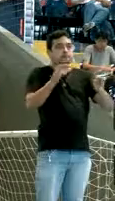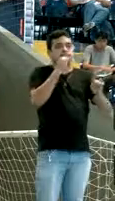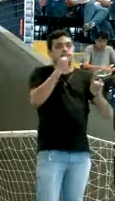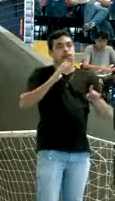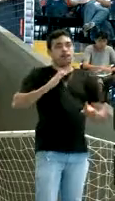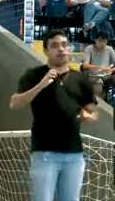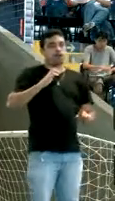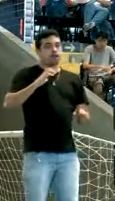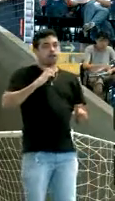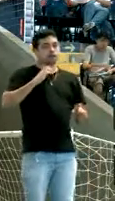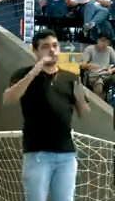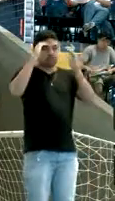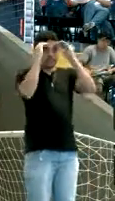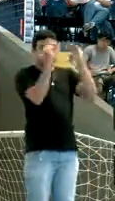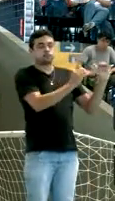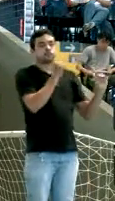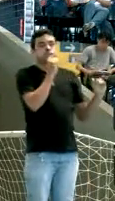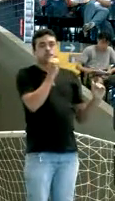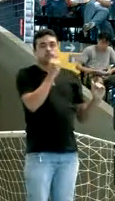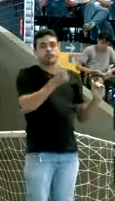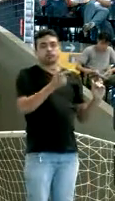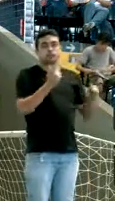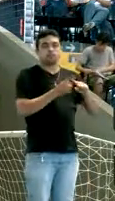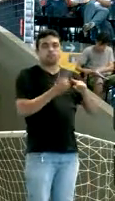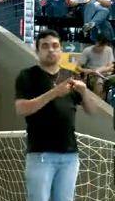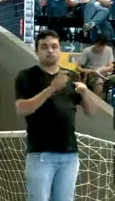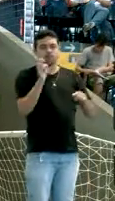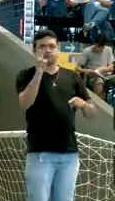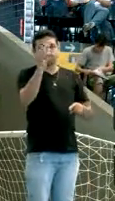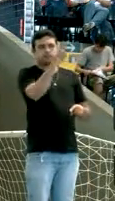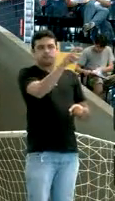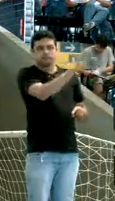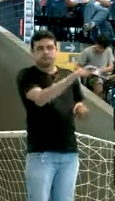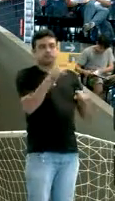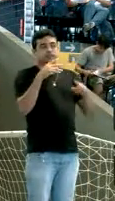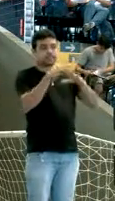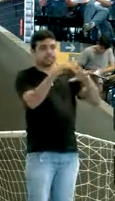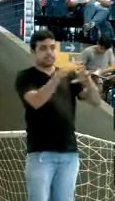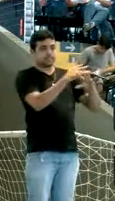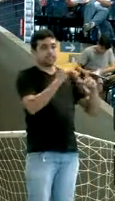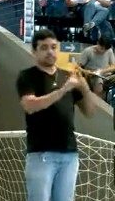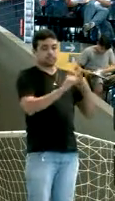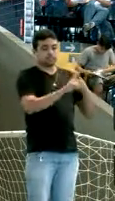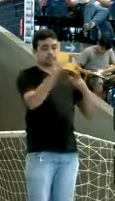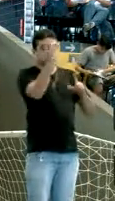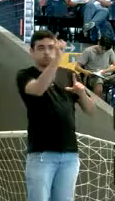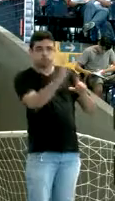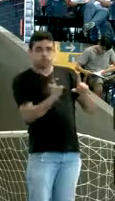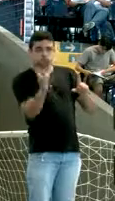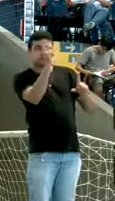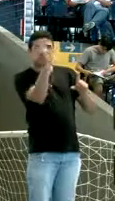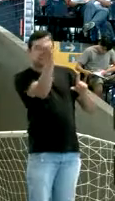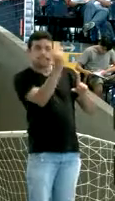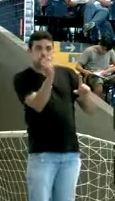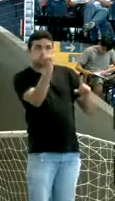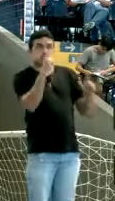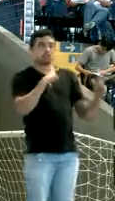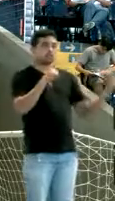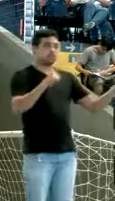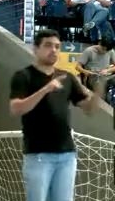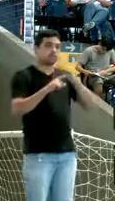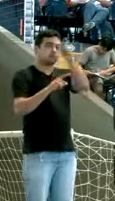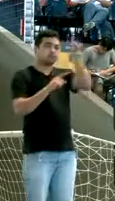ética ultimamente não tem sido cumprido. Você vê na cidade os grafites sendo pichados. Grafite,